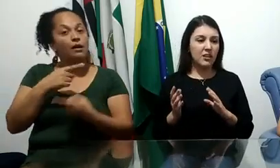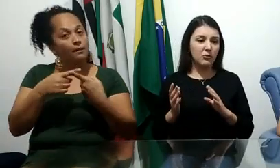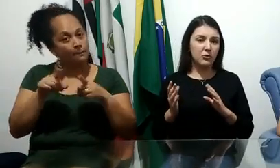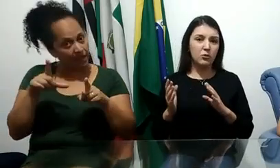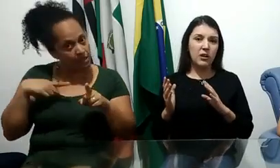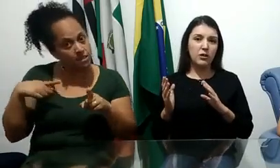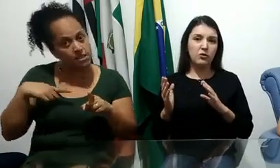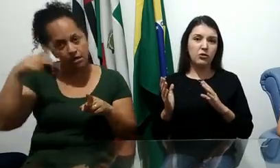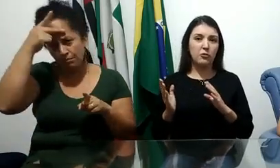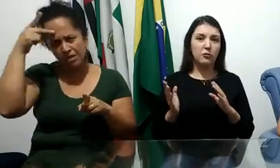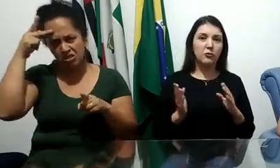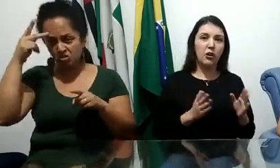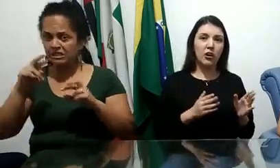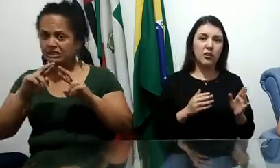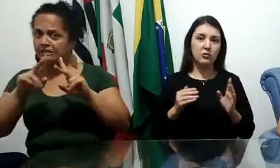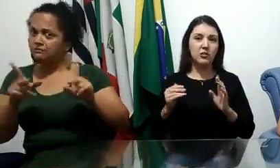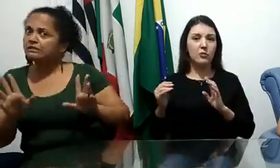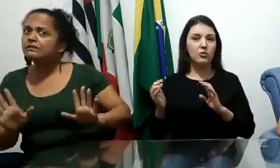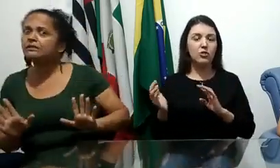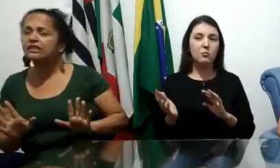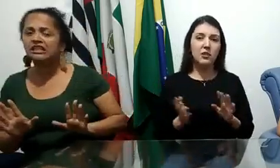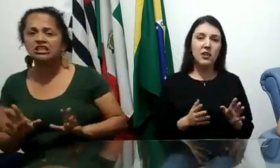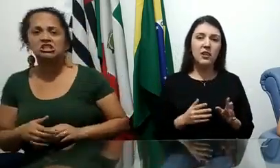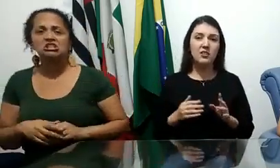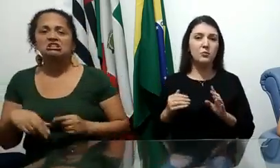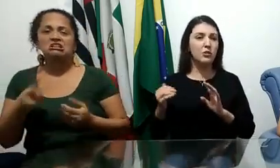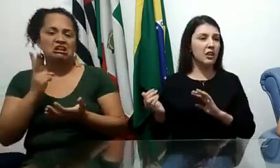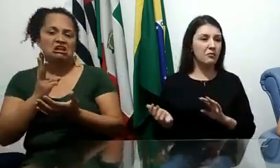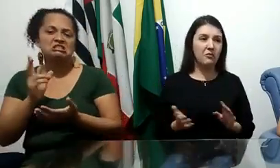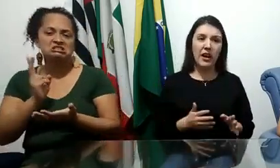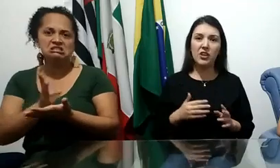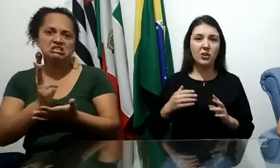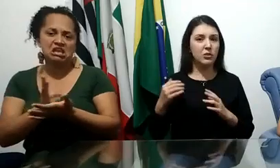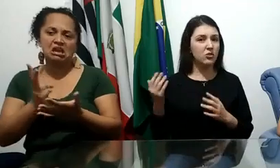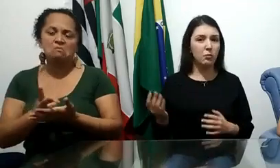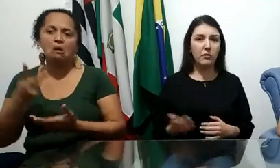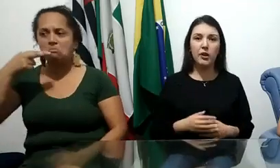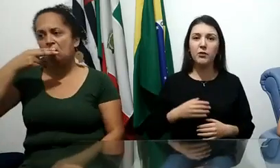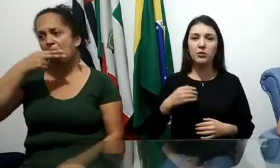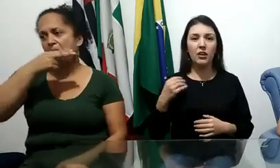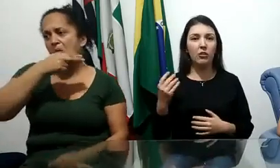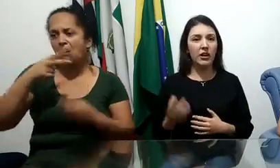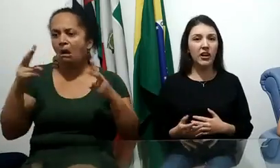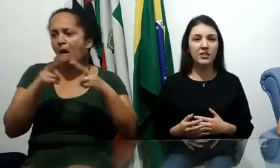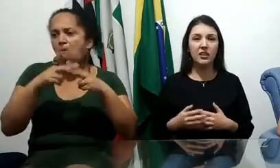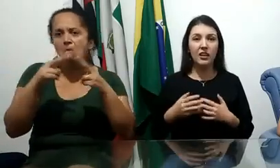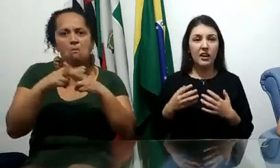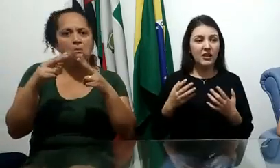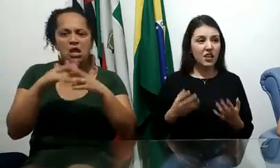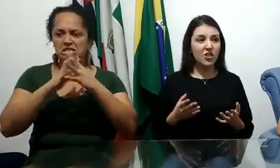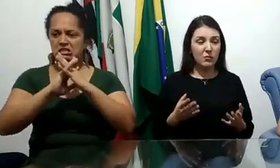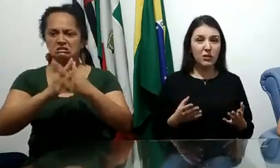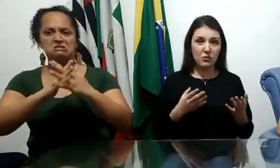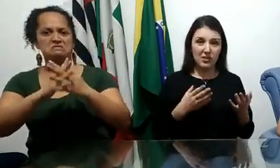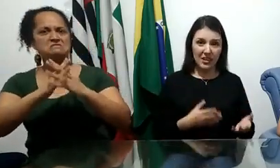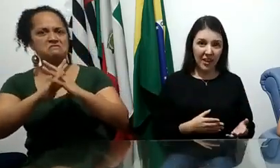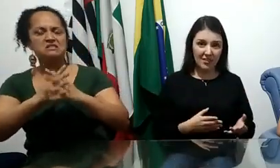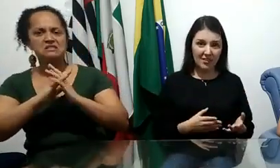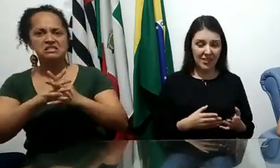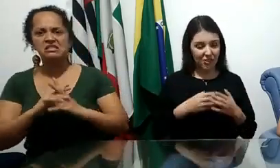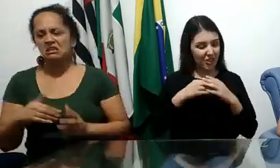que estamos no meio de fofocas, gostamos de brigas, muita inveja, muita soberba, muita arrogância.